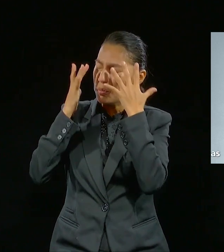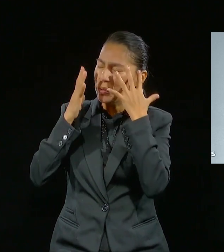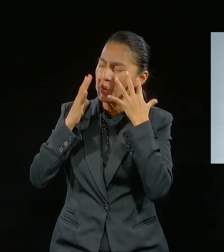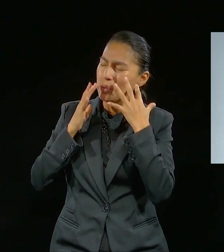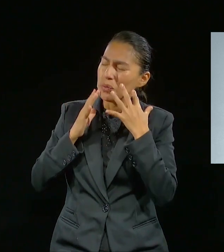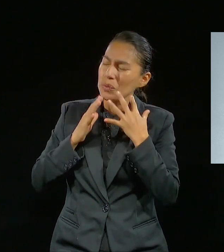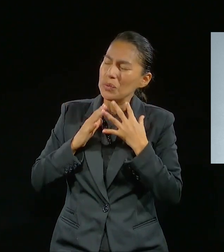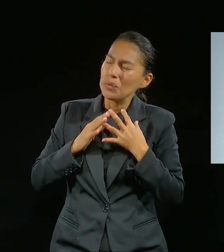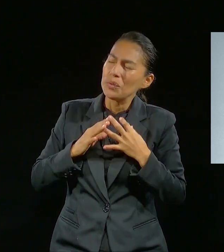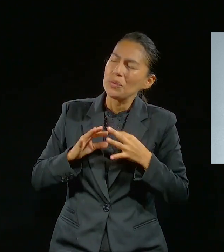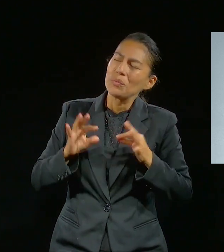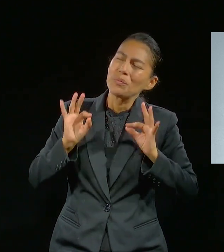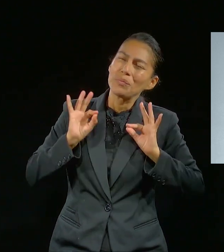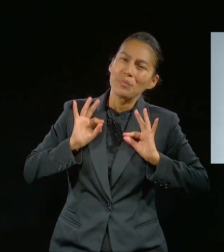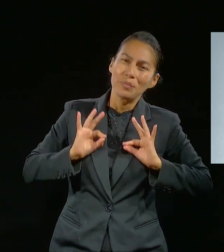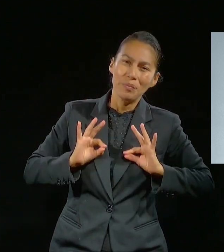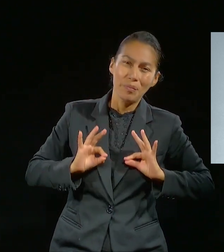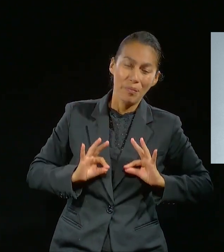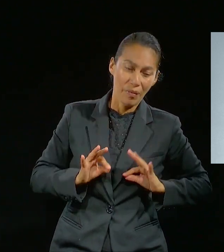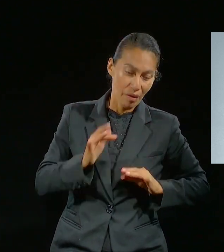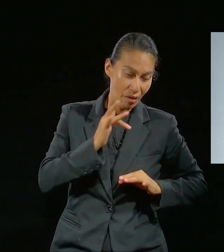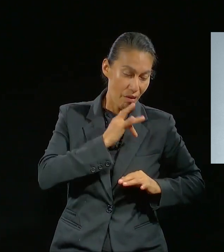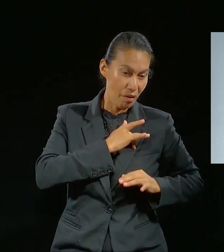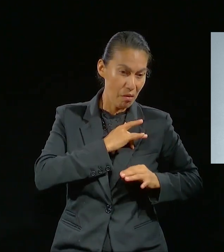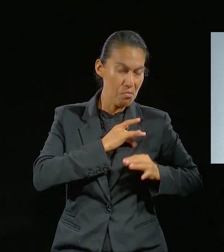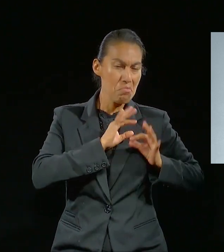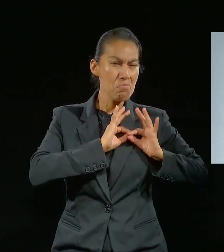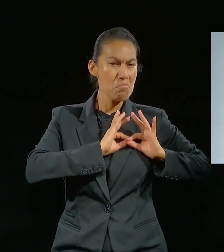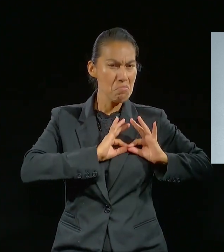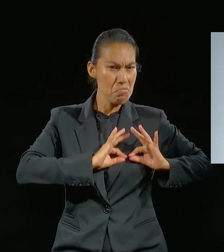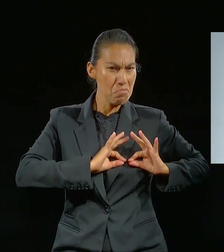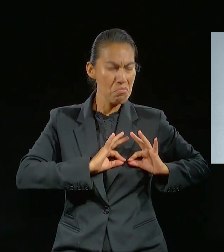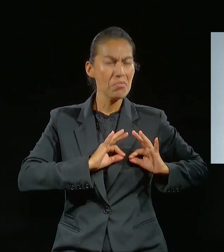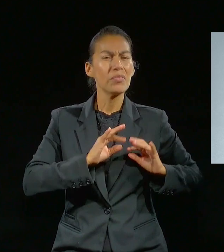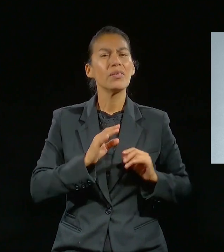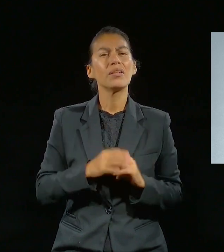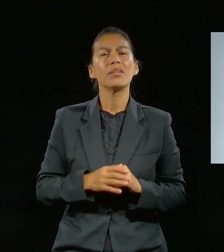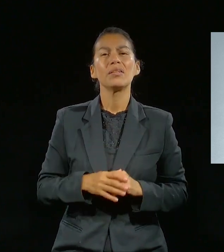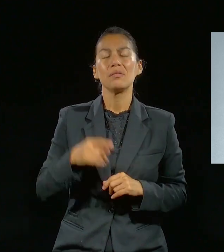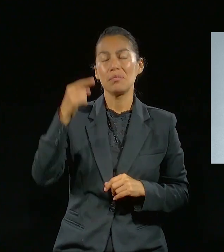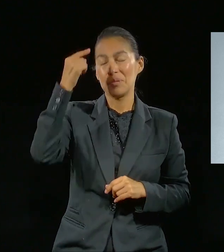que sobrepasa todo entendimiento, guardará vuestros